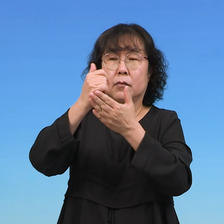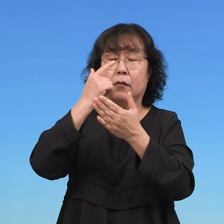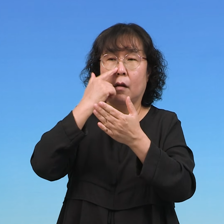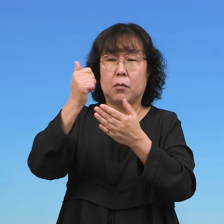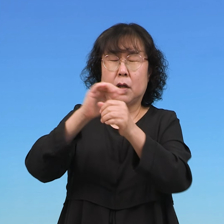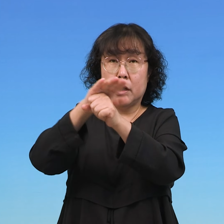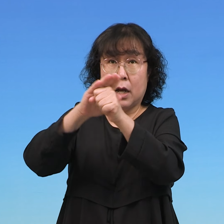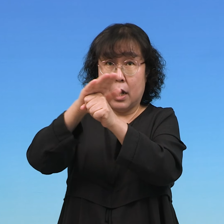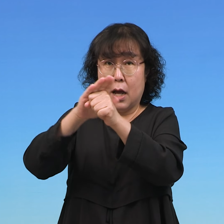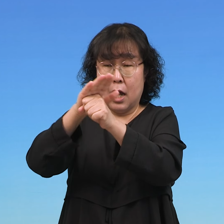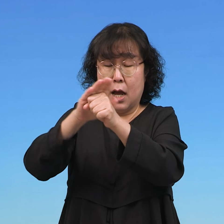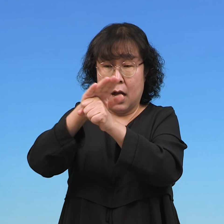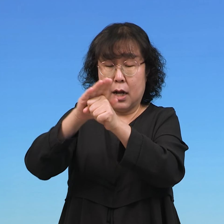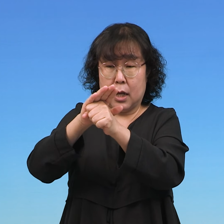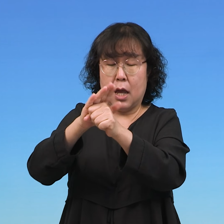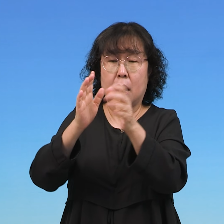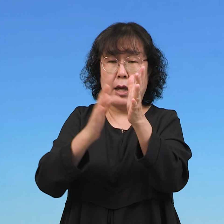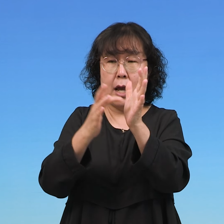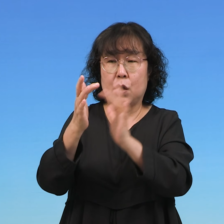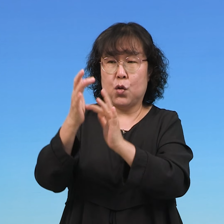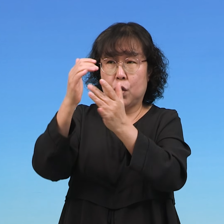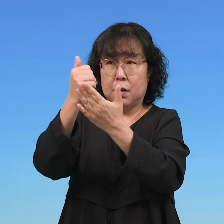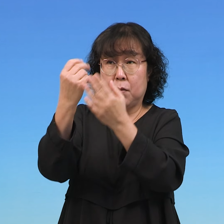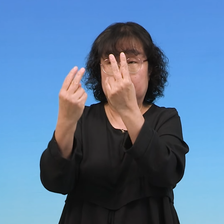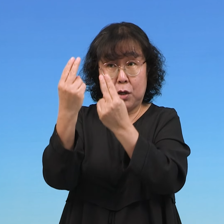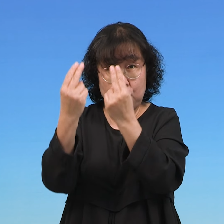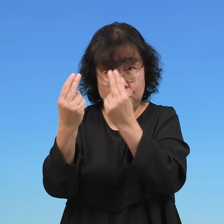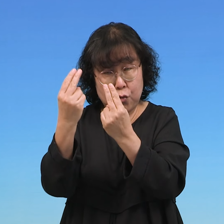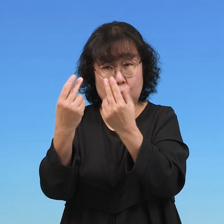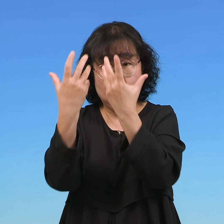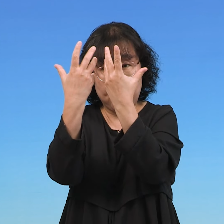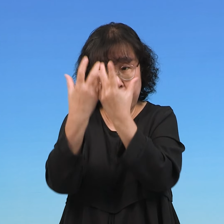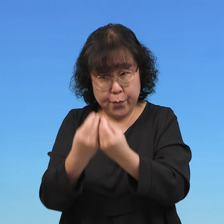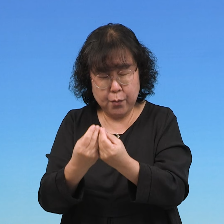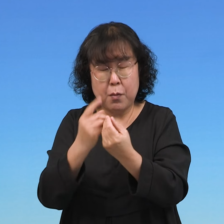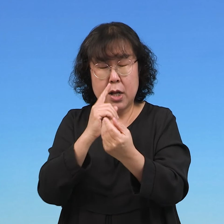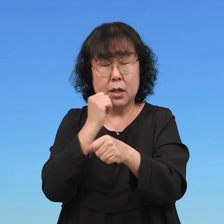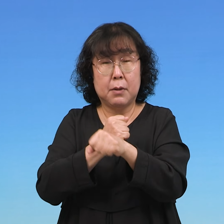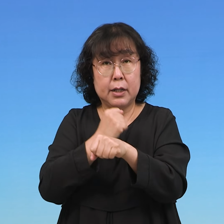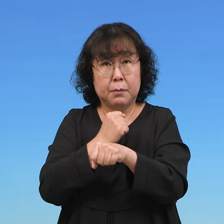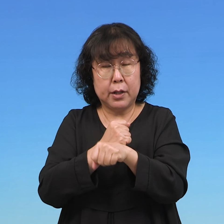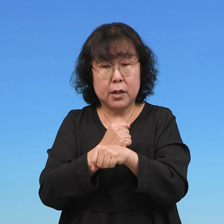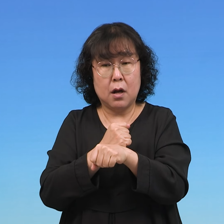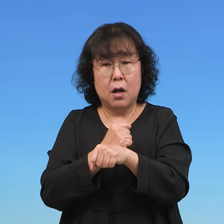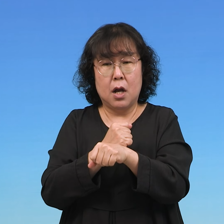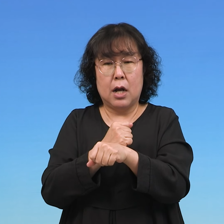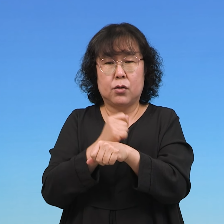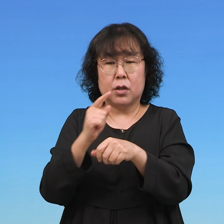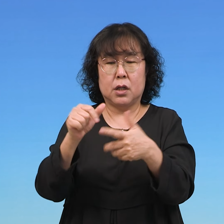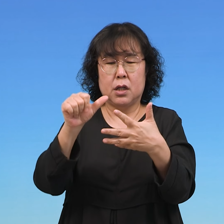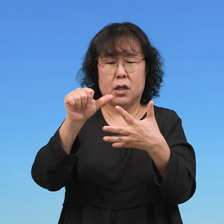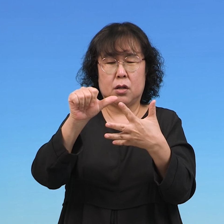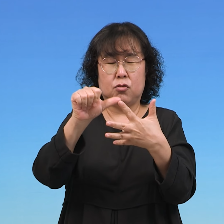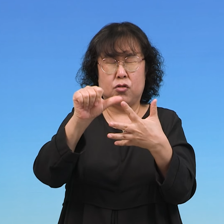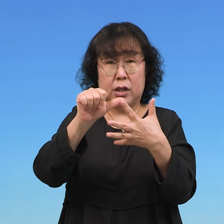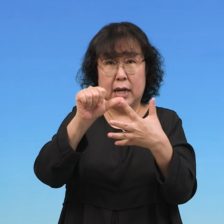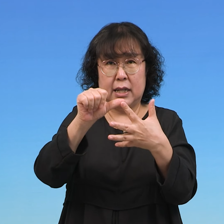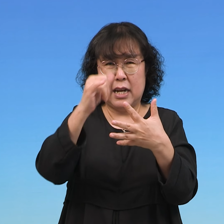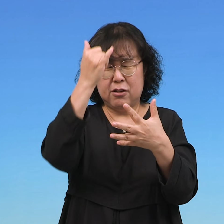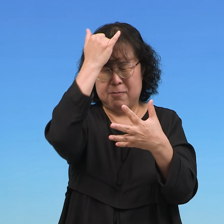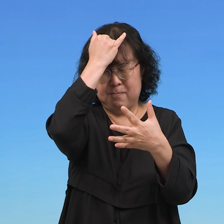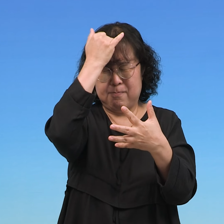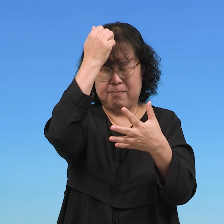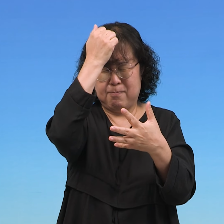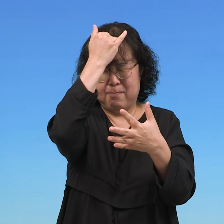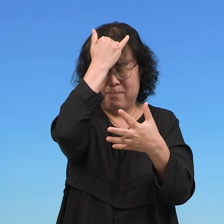비유로 드시면서 그 페류나 자식에게 말도 안 되는 그 무례한 요구를 그